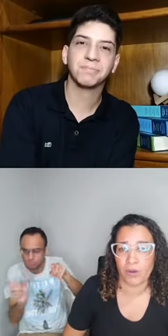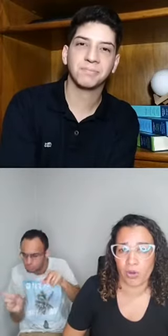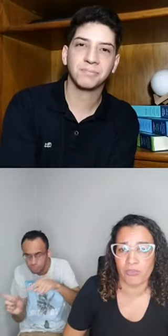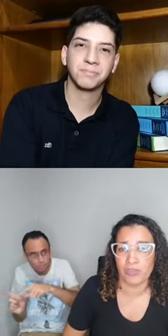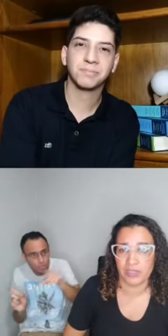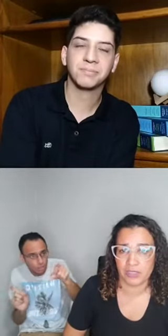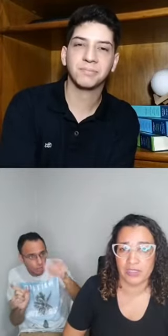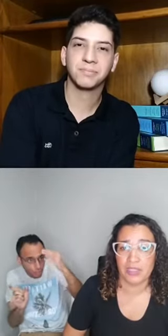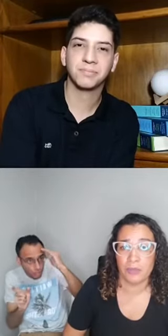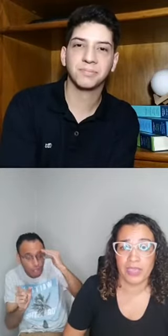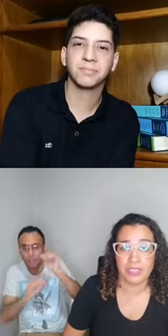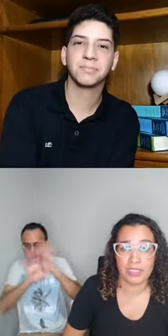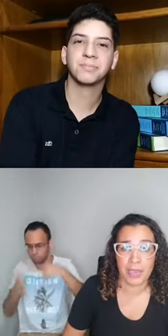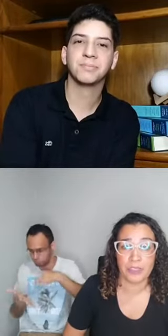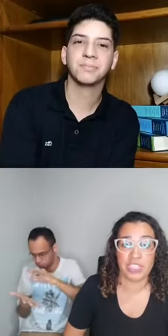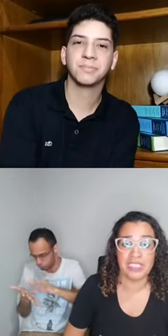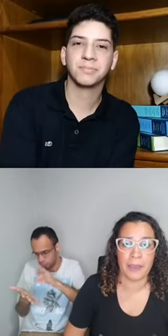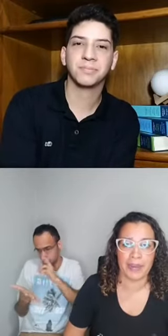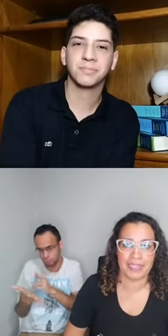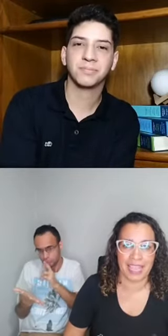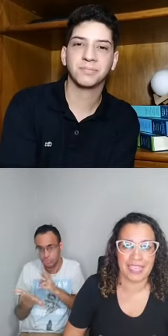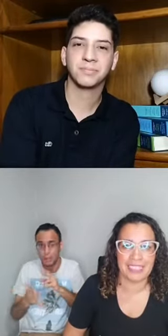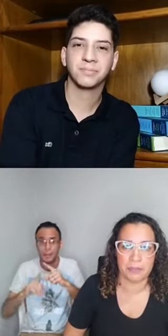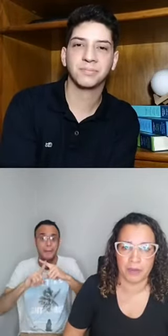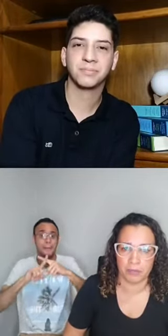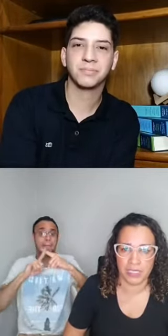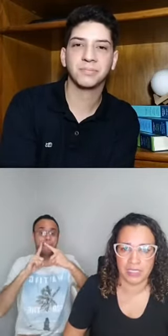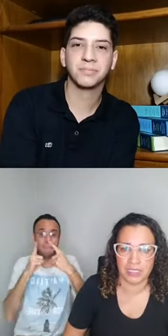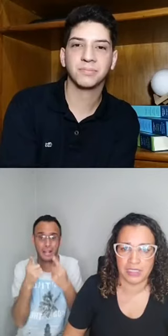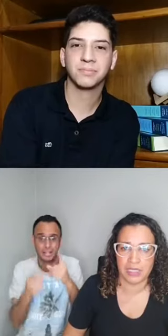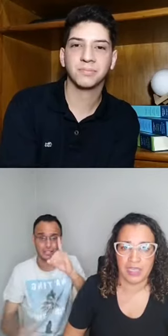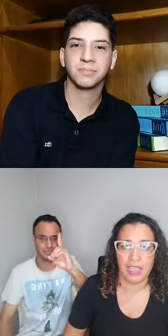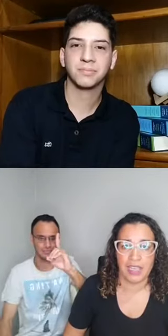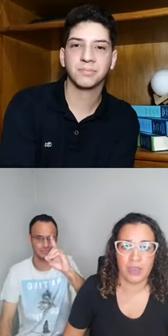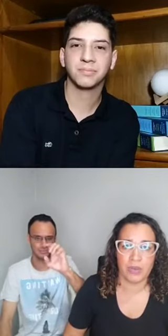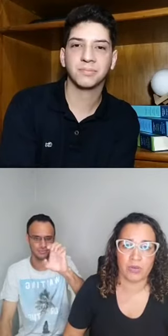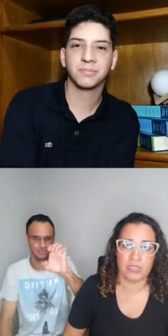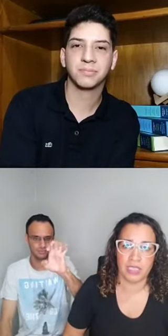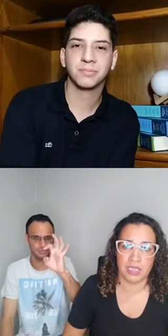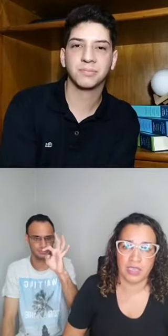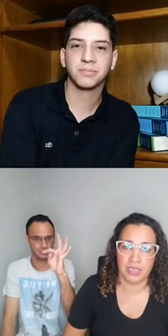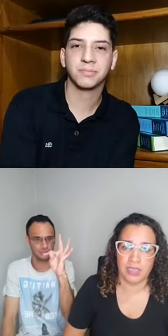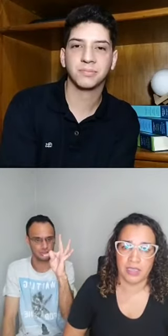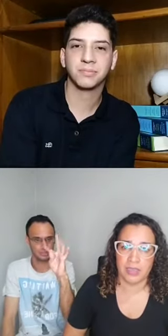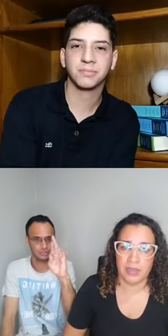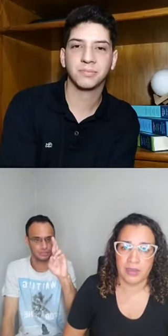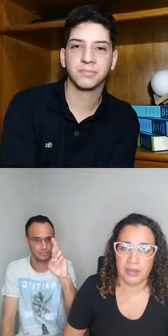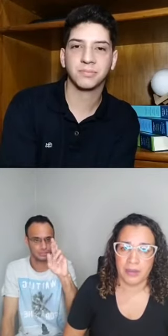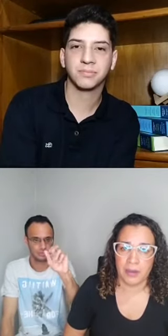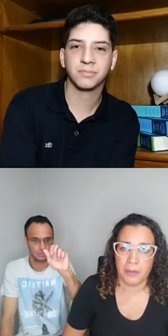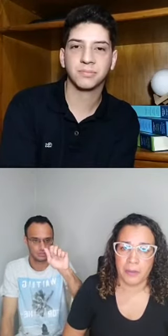da prova. Porque se o intérprete interpretasse para mim, eu ia conseguir.